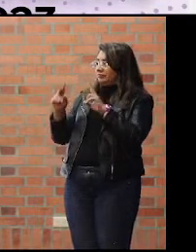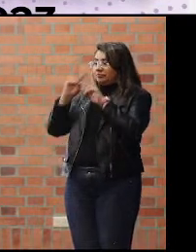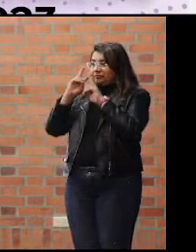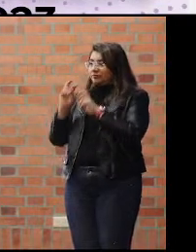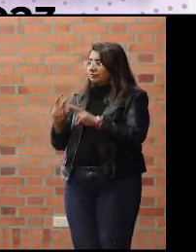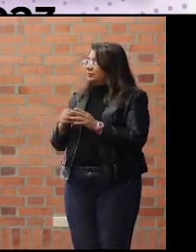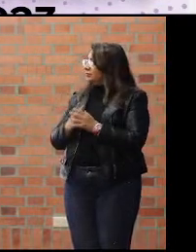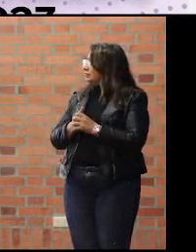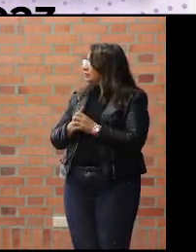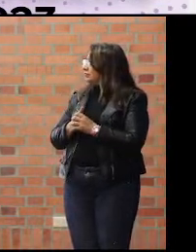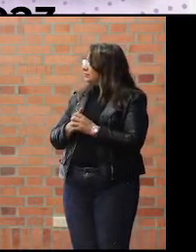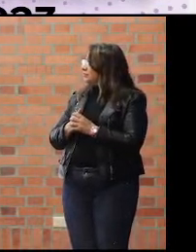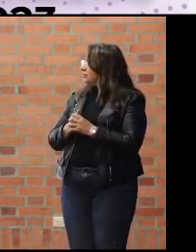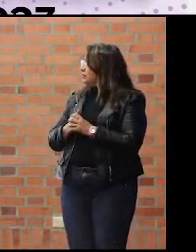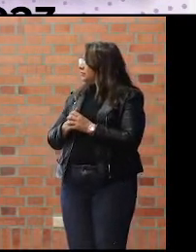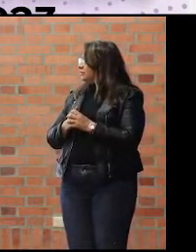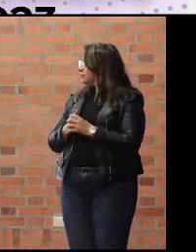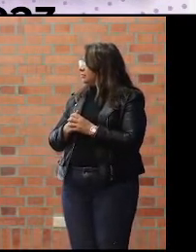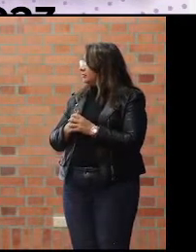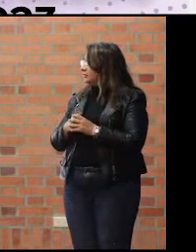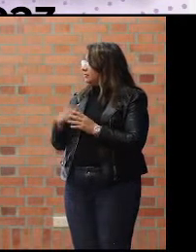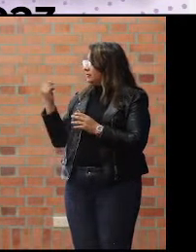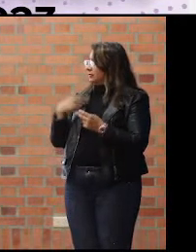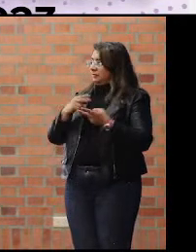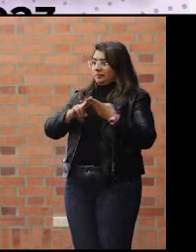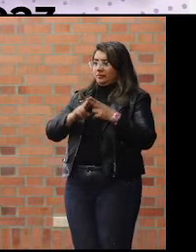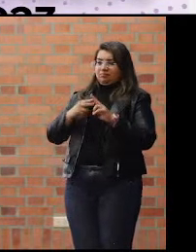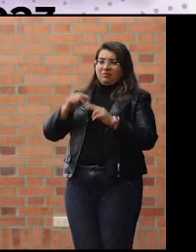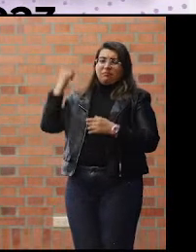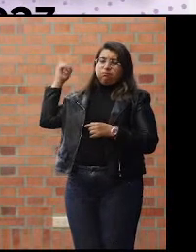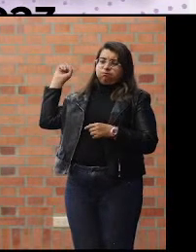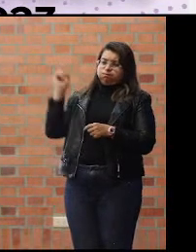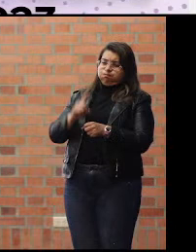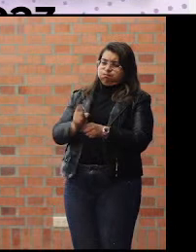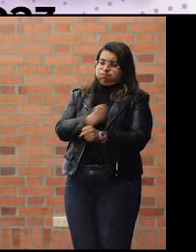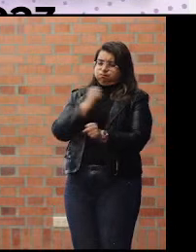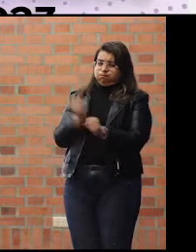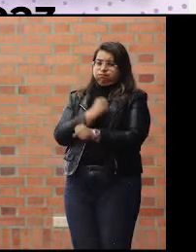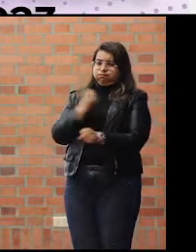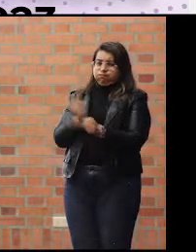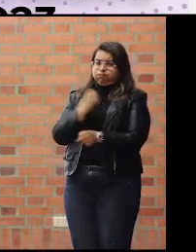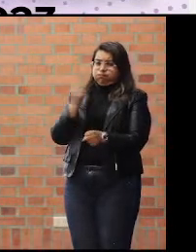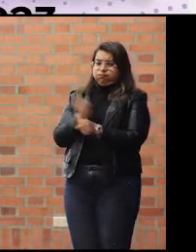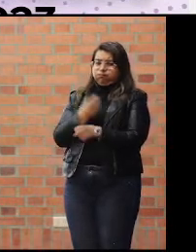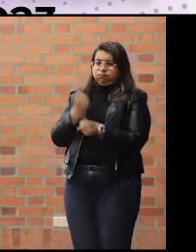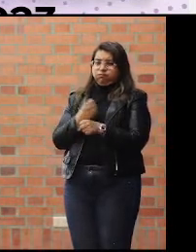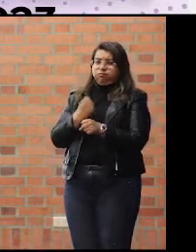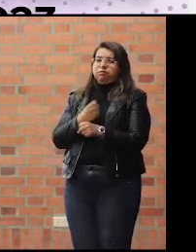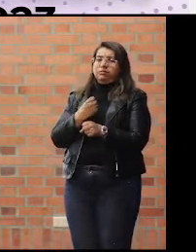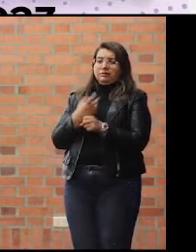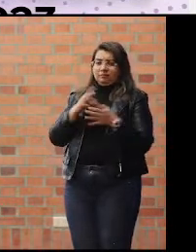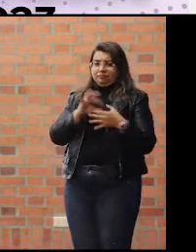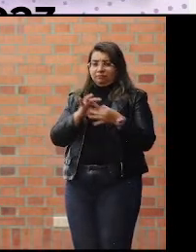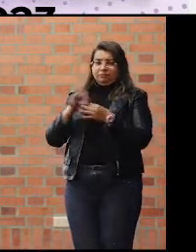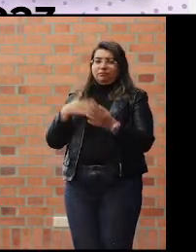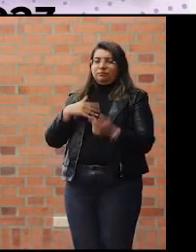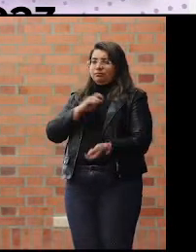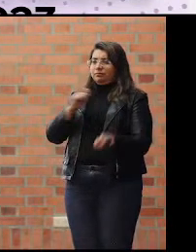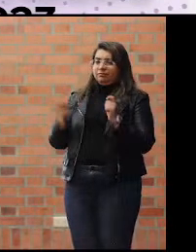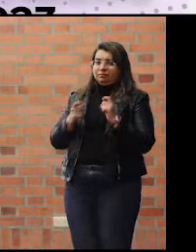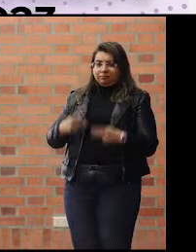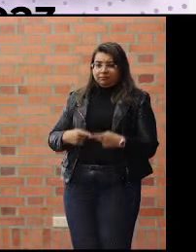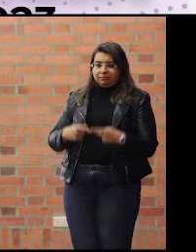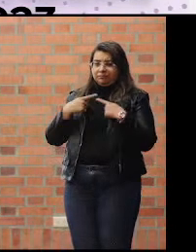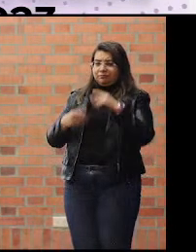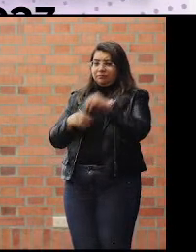externado un trabajo que iluminó por décadas y hasta hoy los esfuerzos a los que otras sumamos para que cambiara la injusta